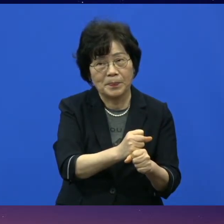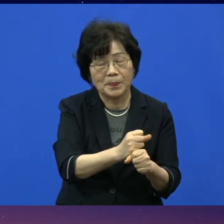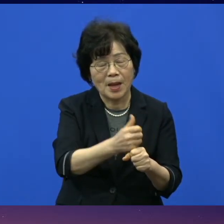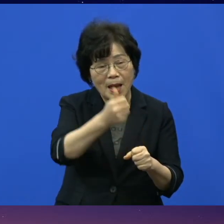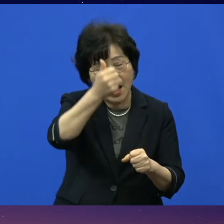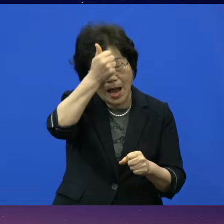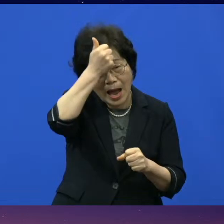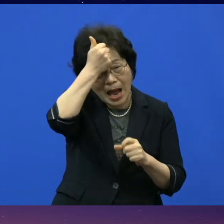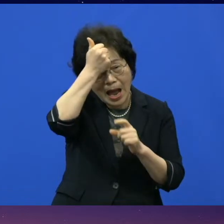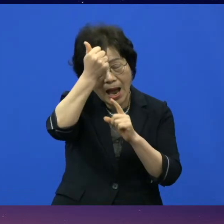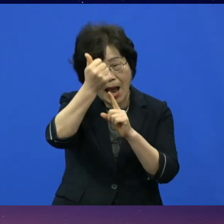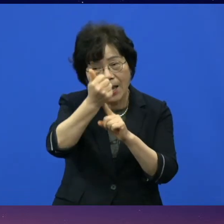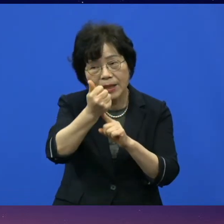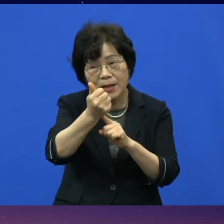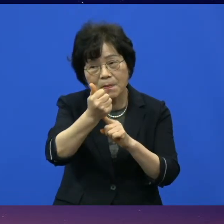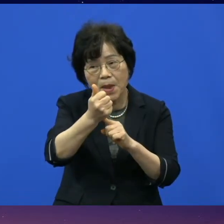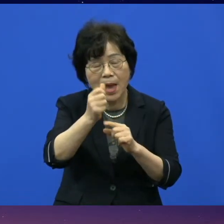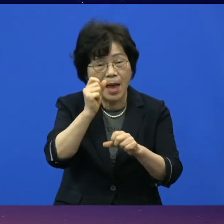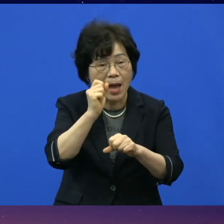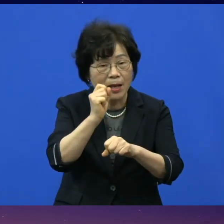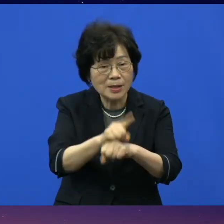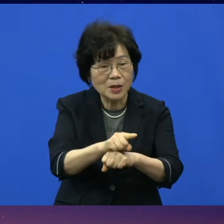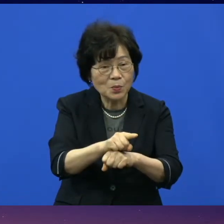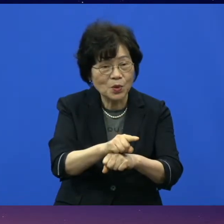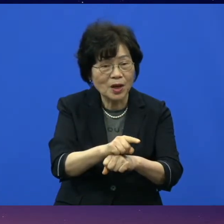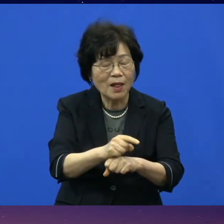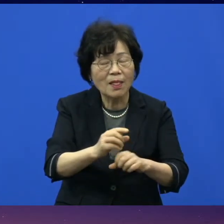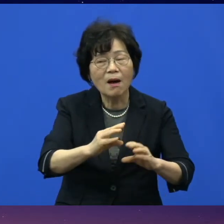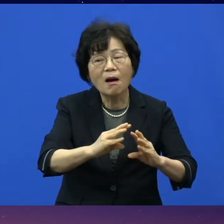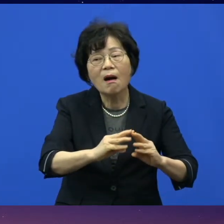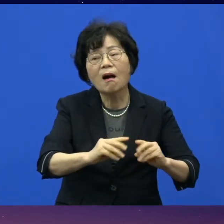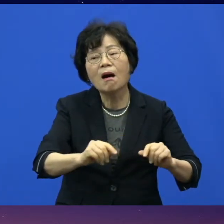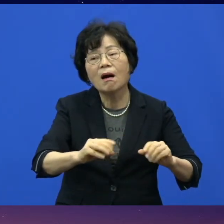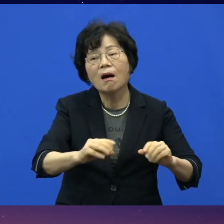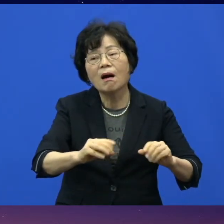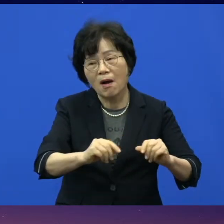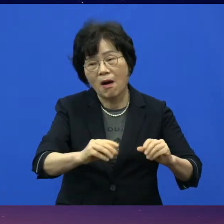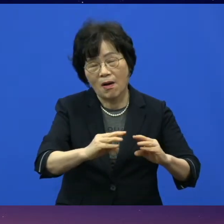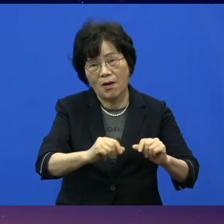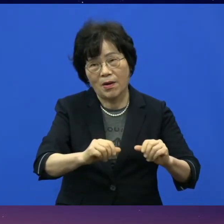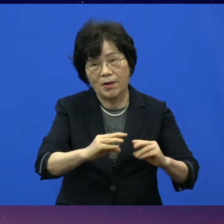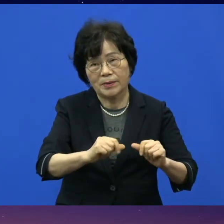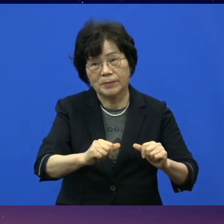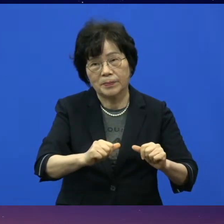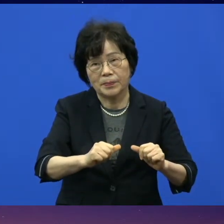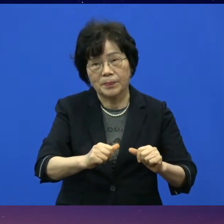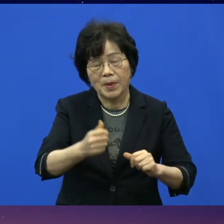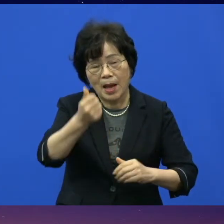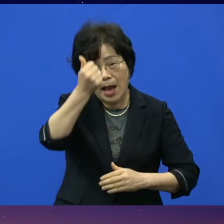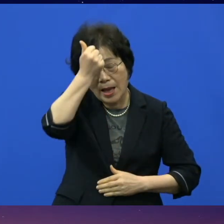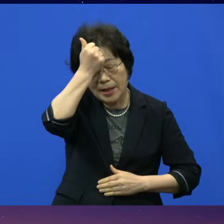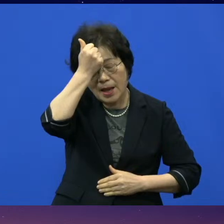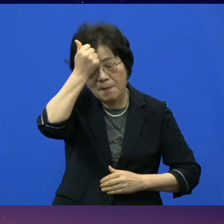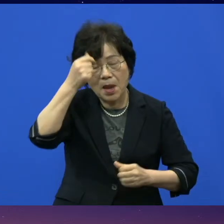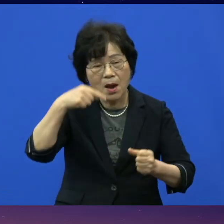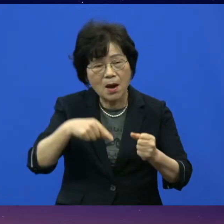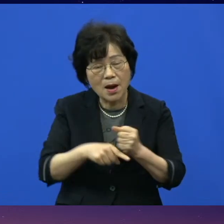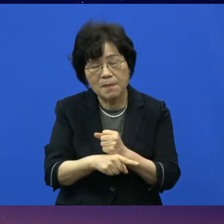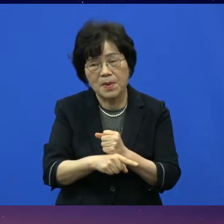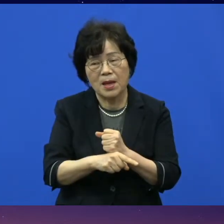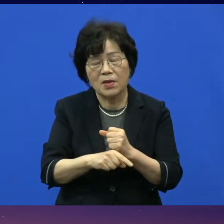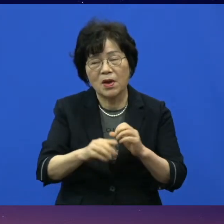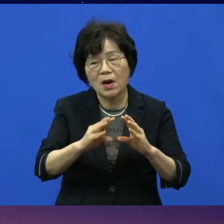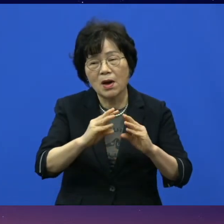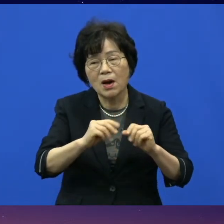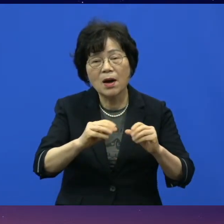아담의 본 성분은 흙이에요. 흙. 아담이라는 그 말 안에도 흙이라는 의미도 들어있습니다. 먼지, 티끌 뭐